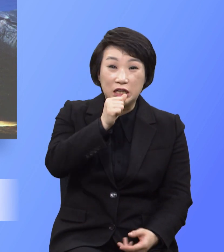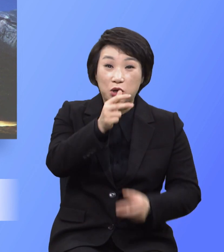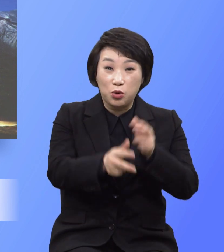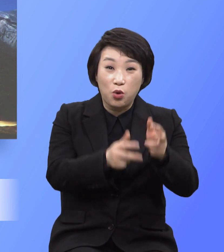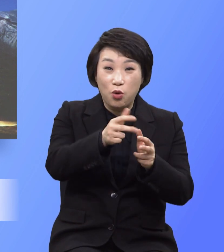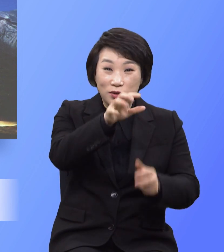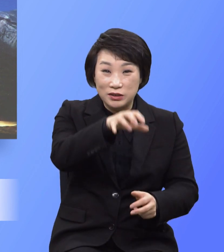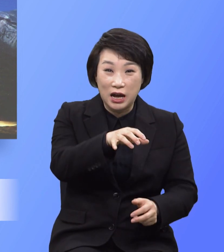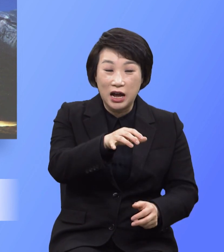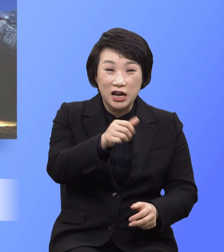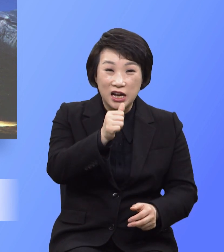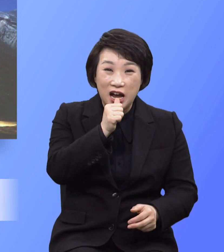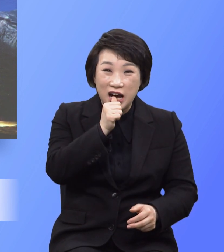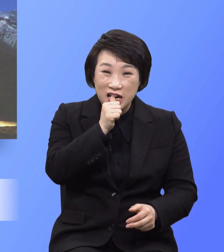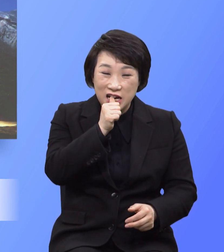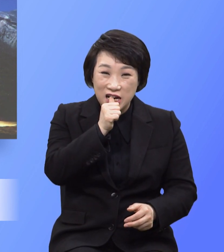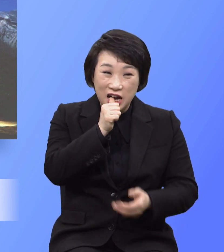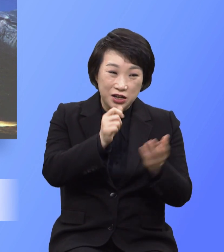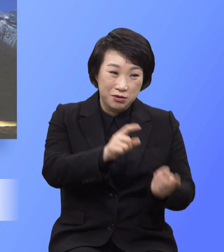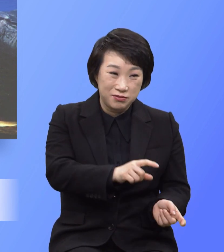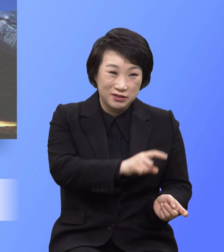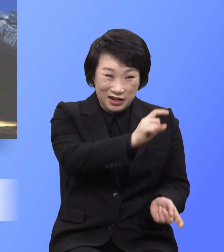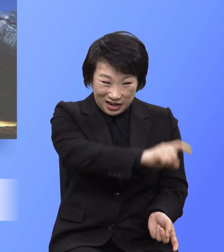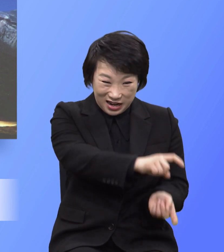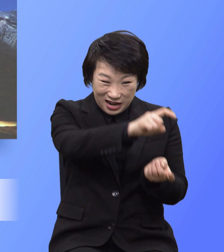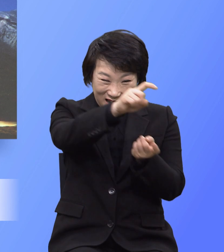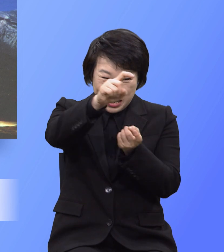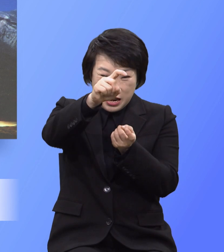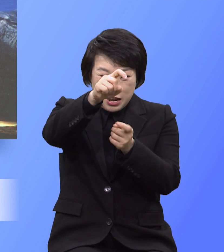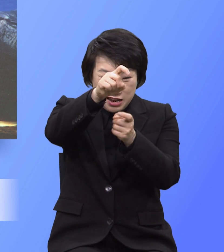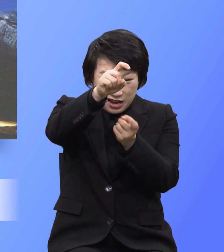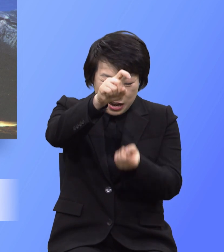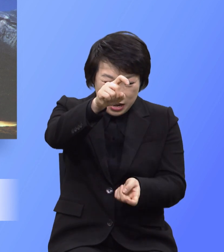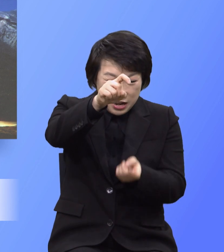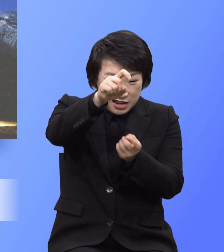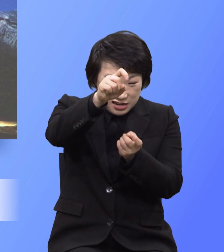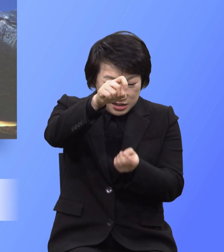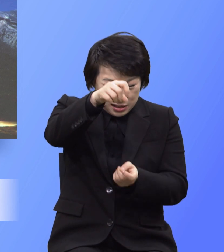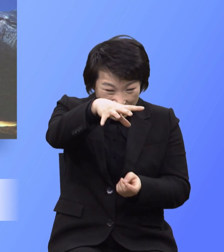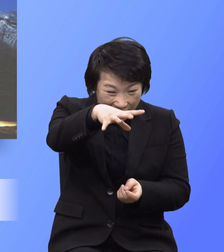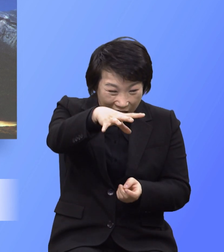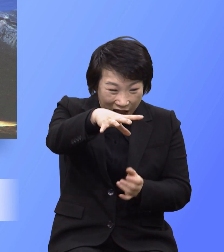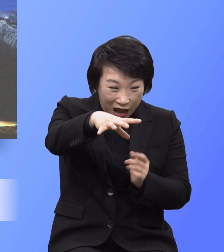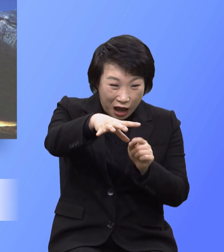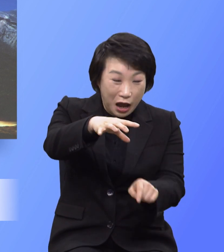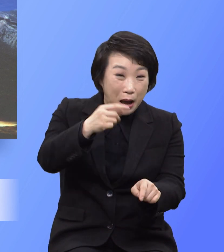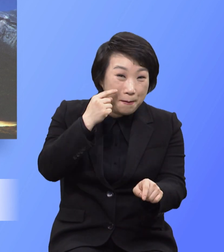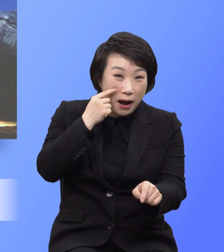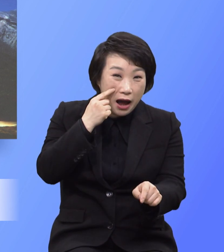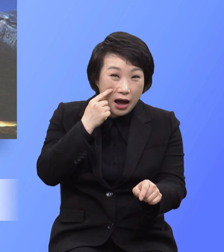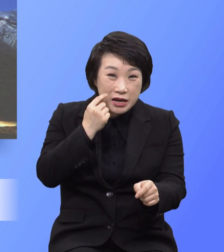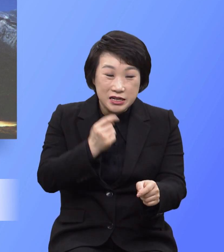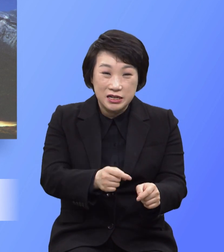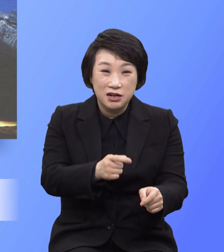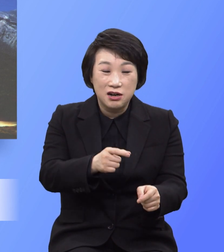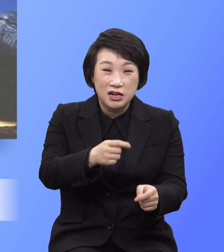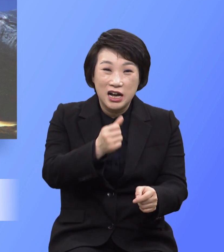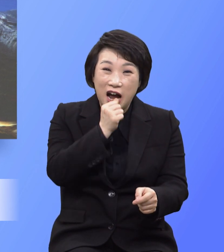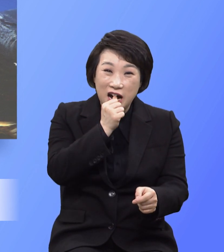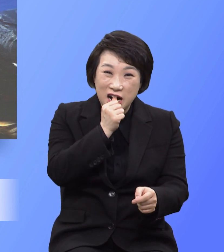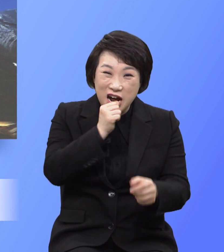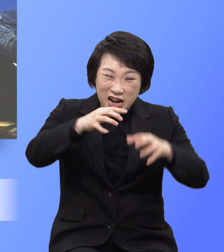넣으면 철이 그냥 당장에 이만한 그 철 그 통 같은 이 철 이 뭡니까